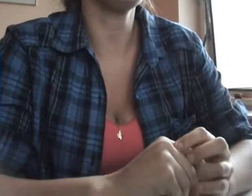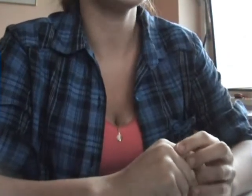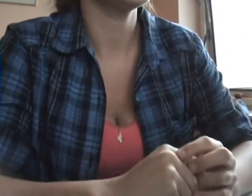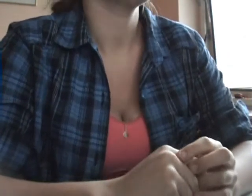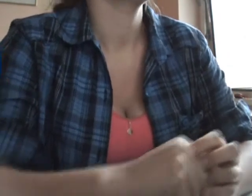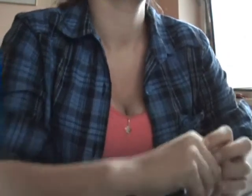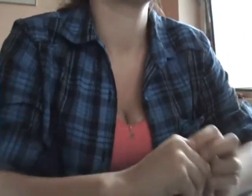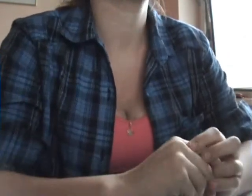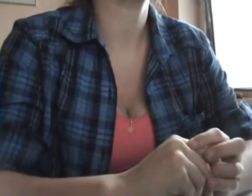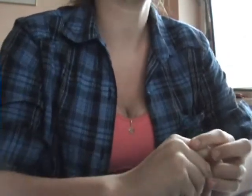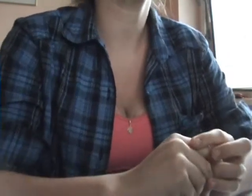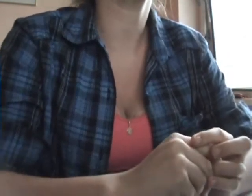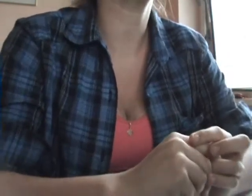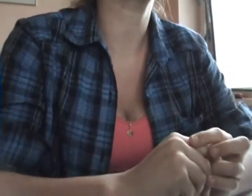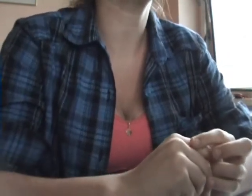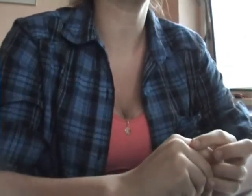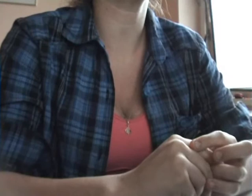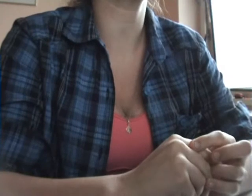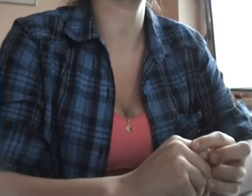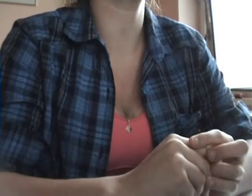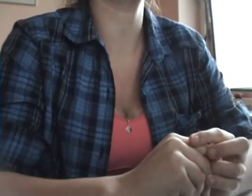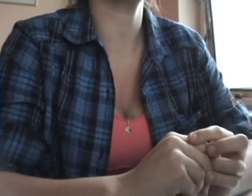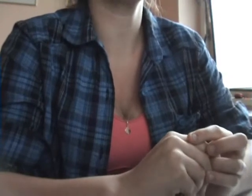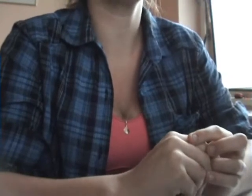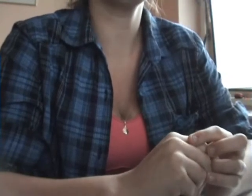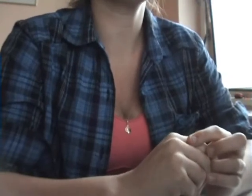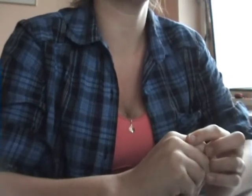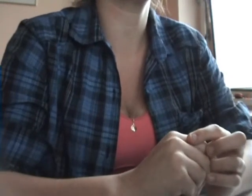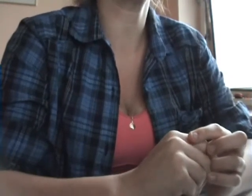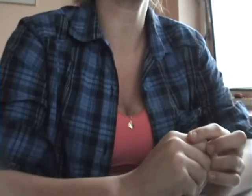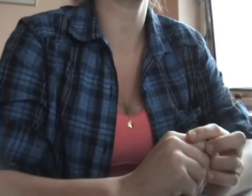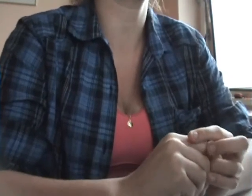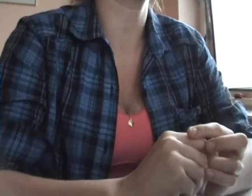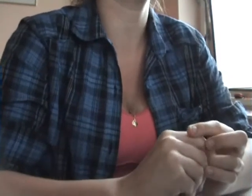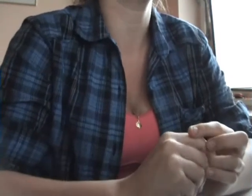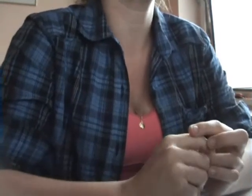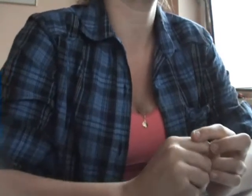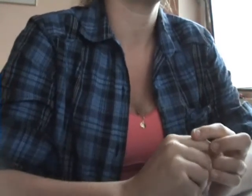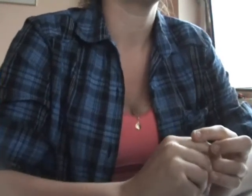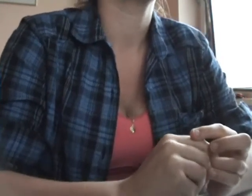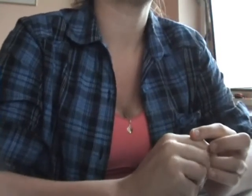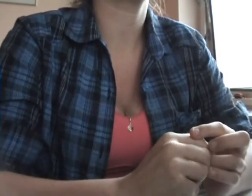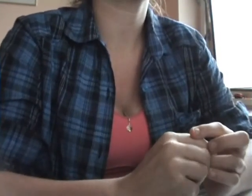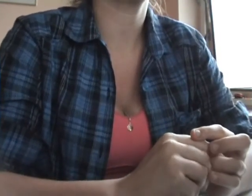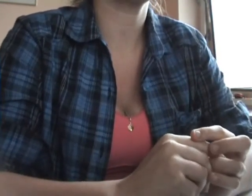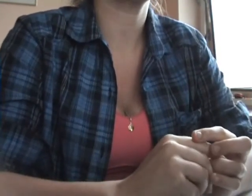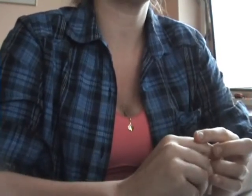Když se sunko skloní na hore hróní Chce sámi